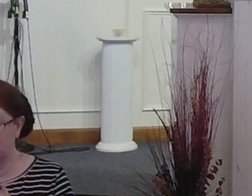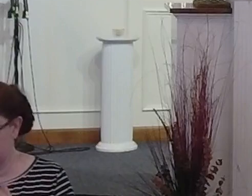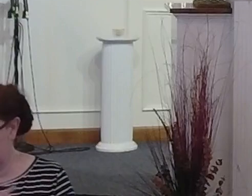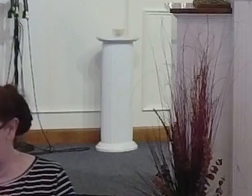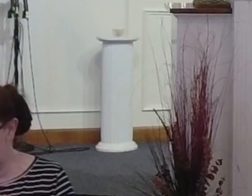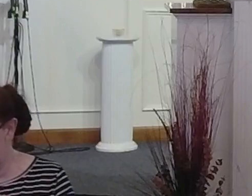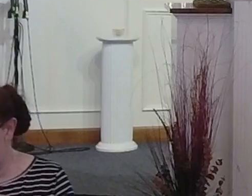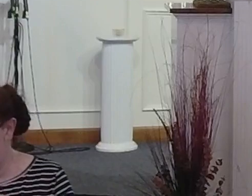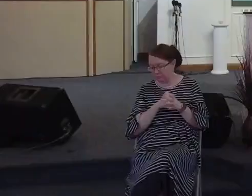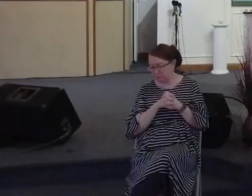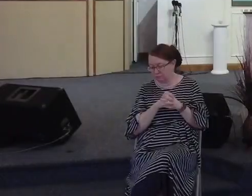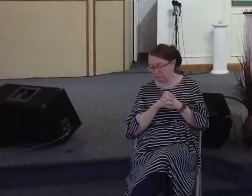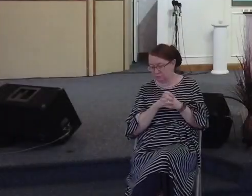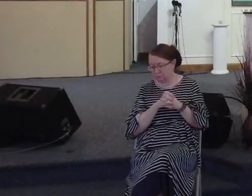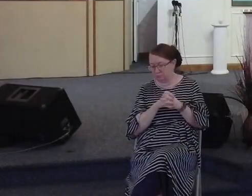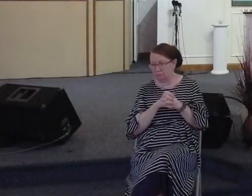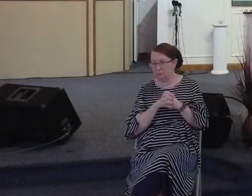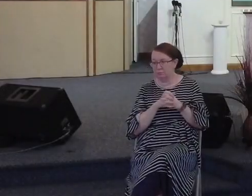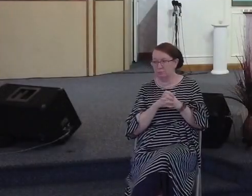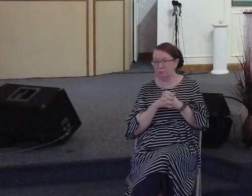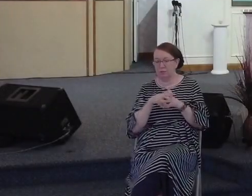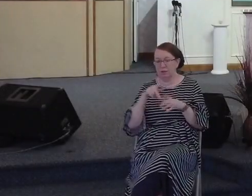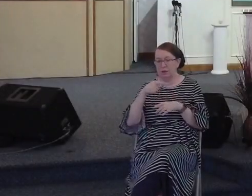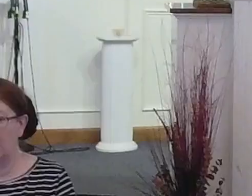atarnos. ¿Por qué? Por el nombre de Jesús.